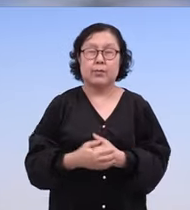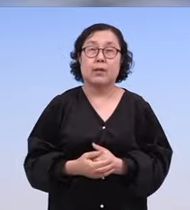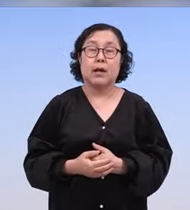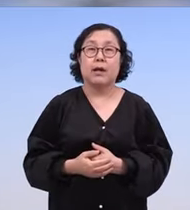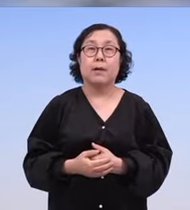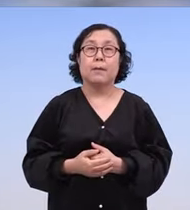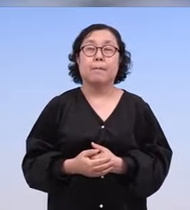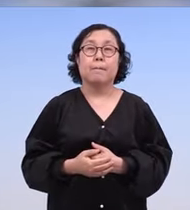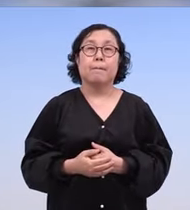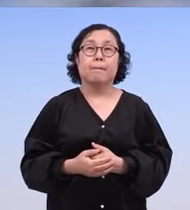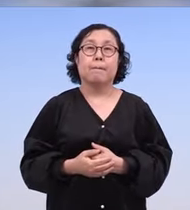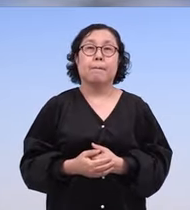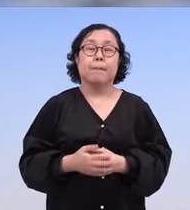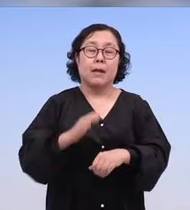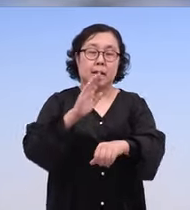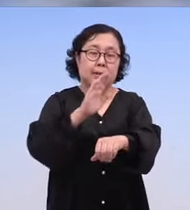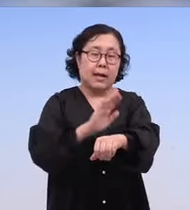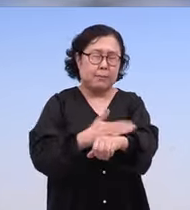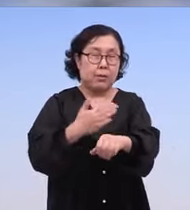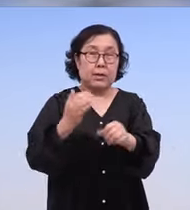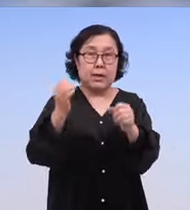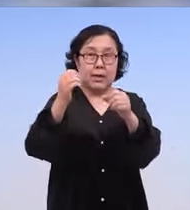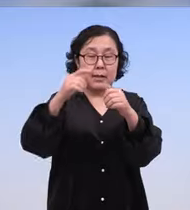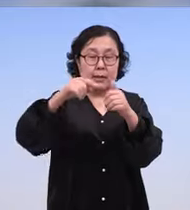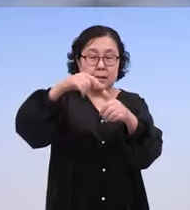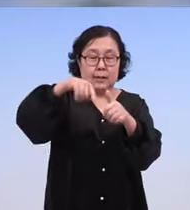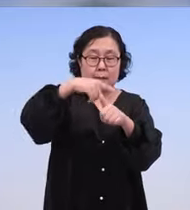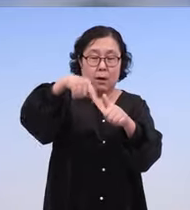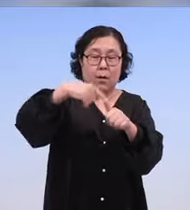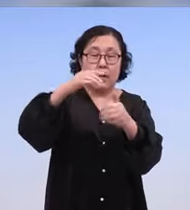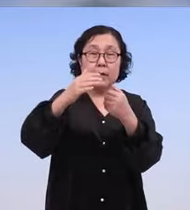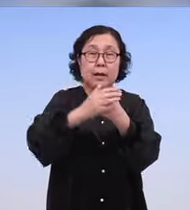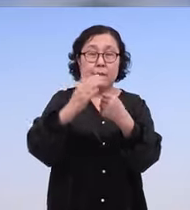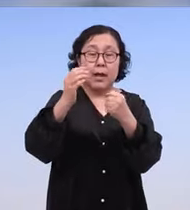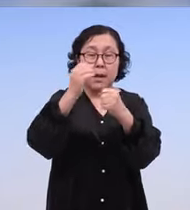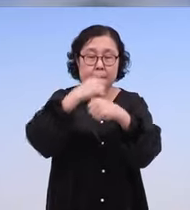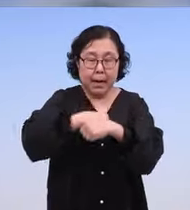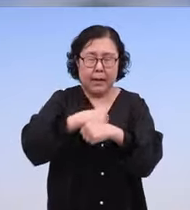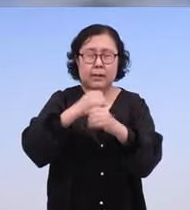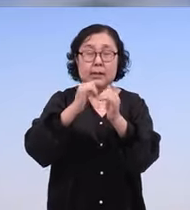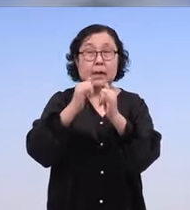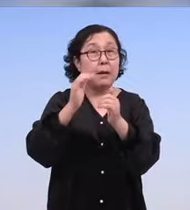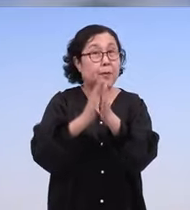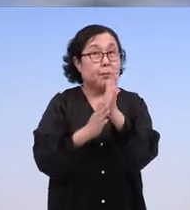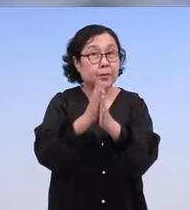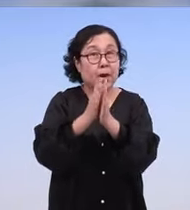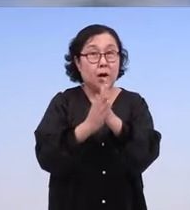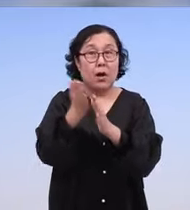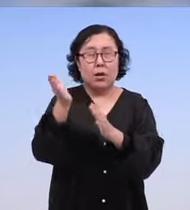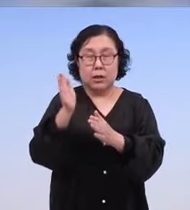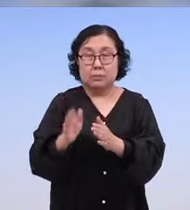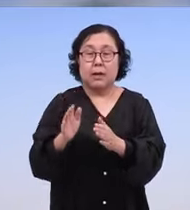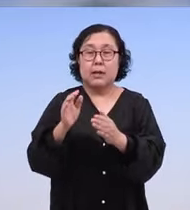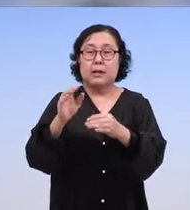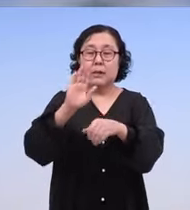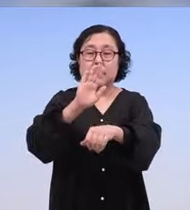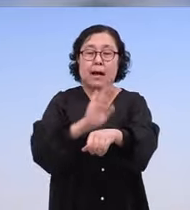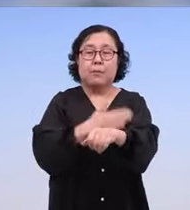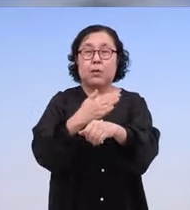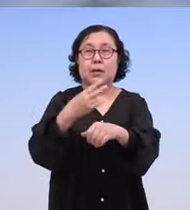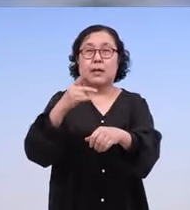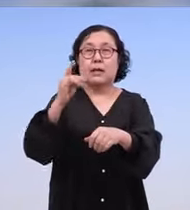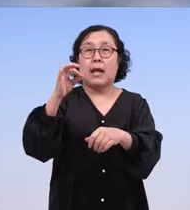여러분, 다시 말씀드립니다. 잘못된 상황 때문에 망하는 사람은 없으나 잘못된 대응으로 망하는 사람은